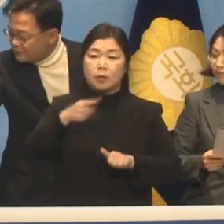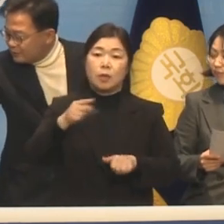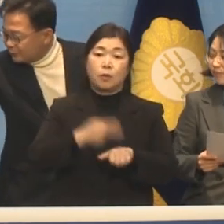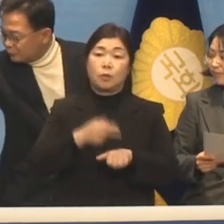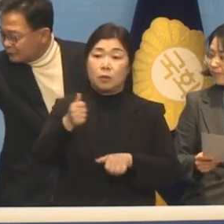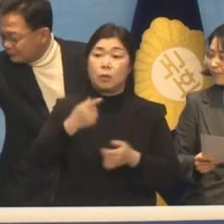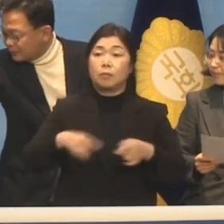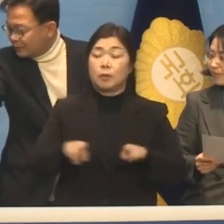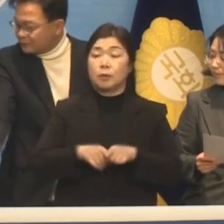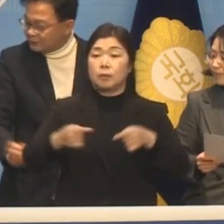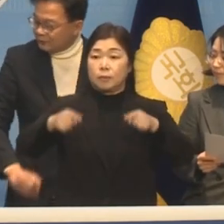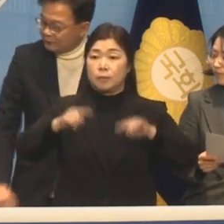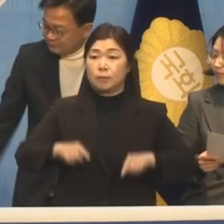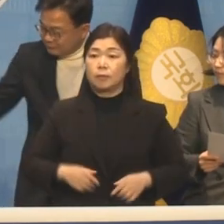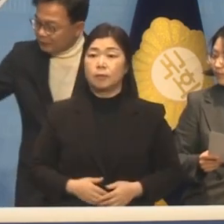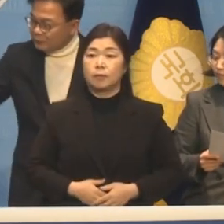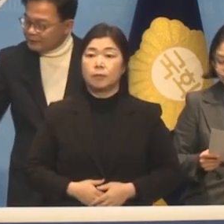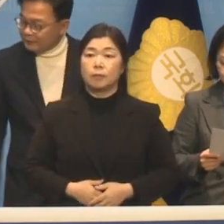함께하셨습니다.